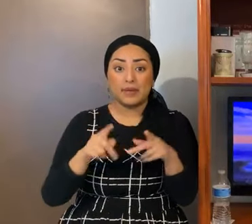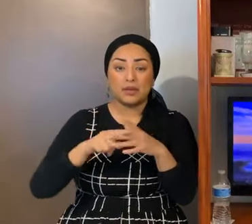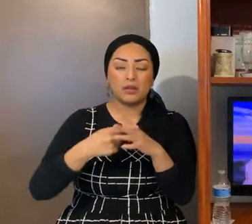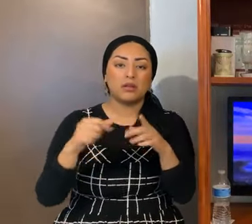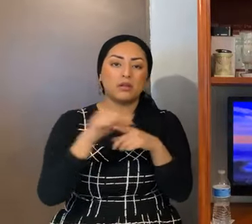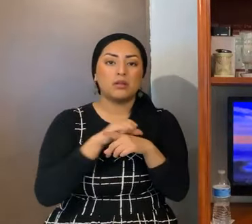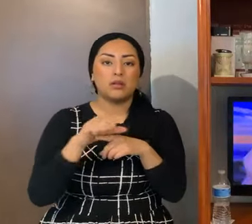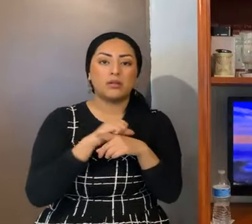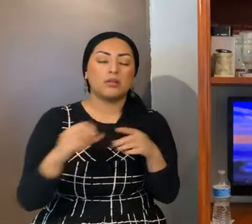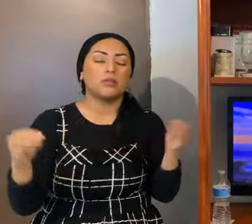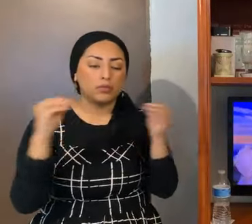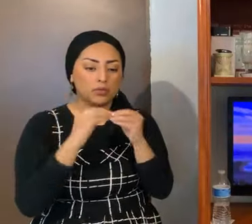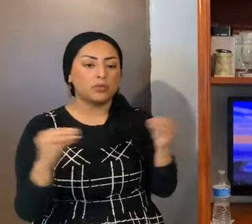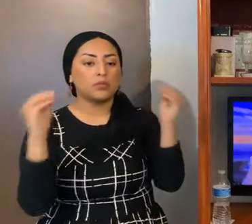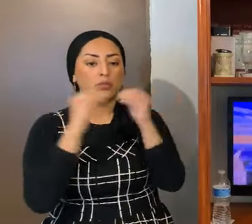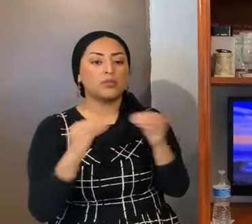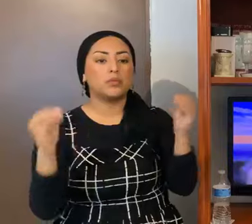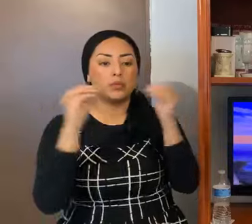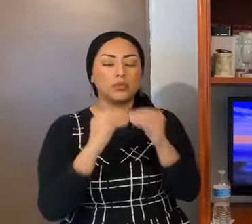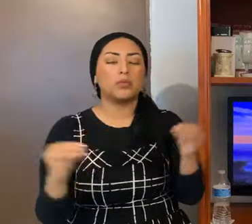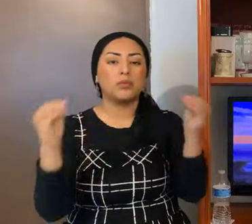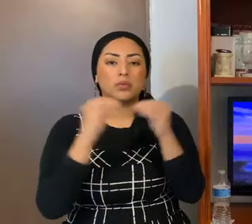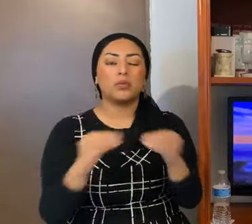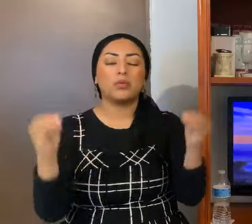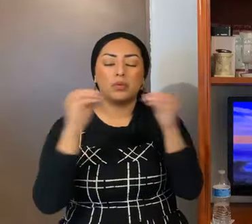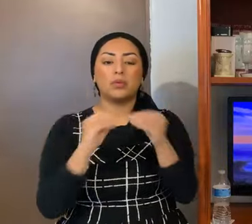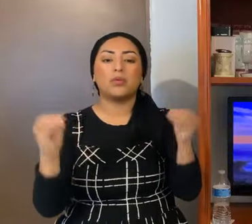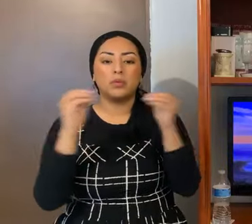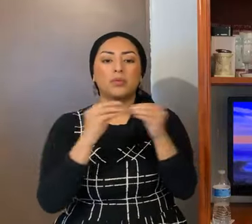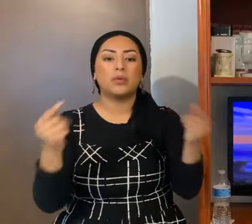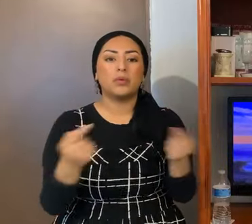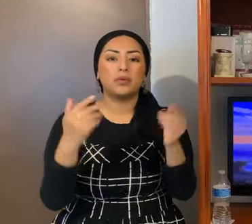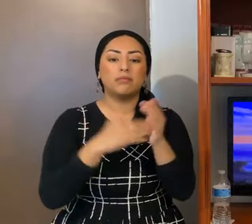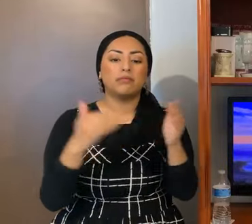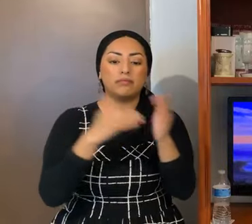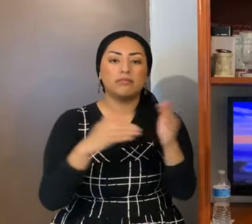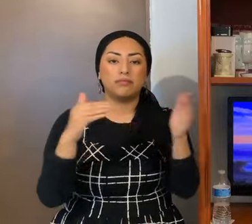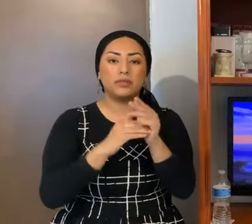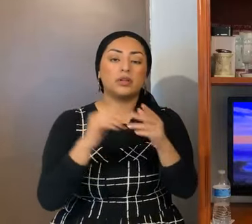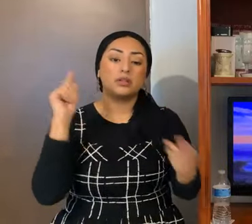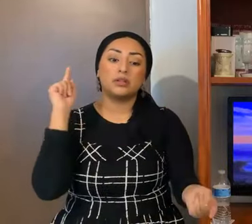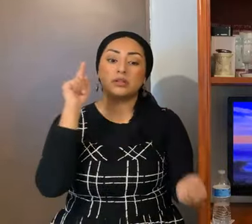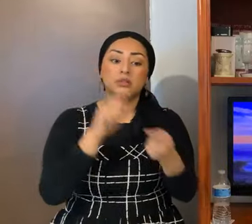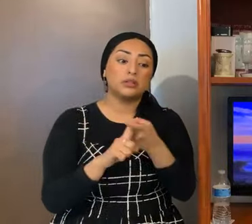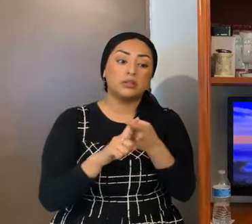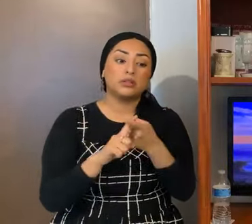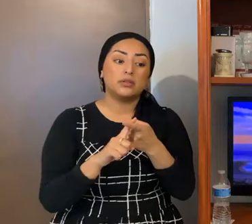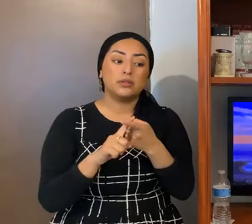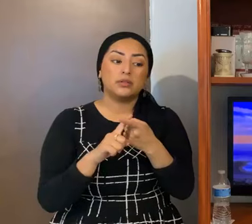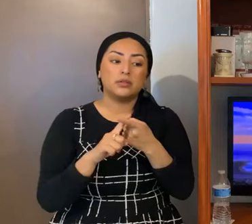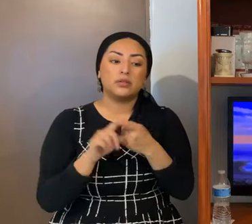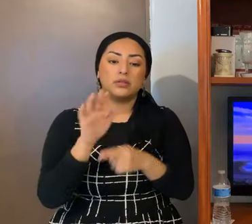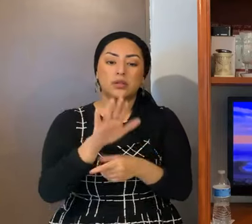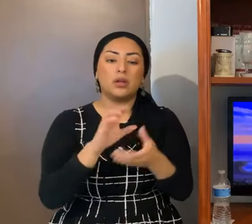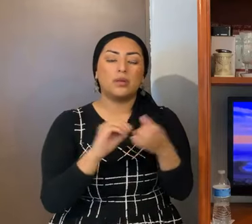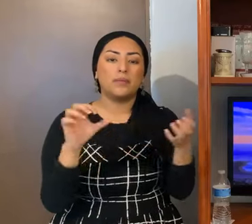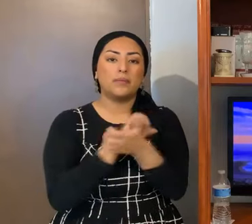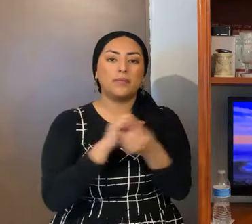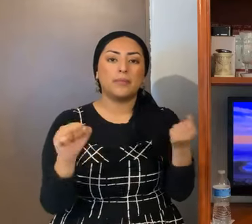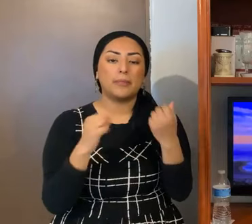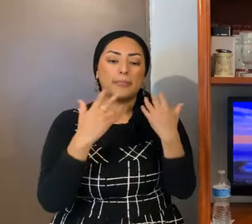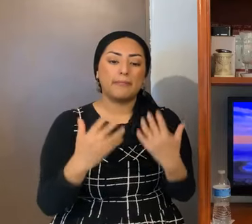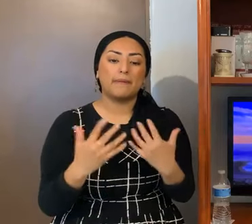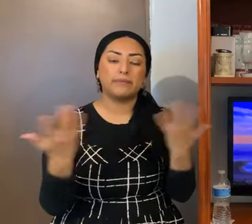a practicar más y más y más y más y más y más pecados, hasta, lamentablemente, su propia destrucción.